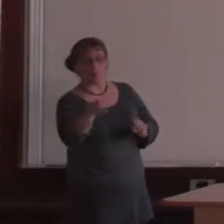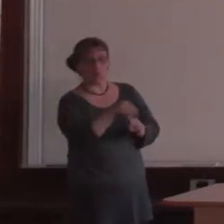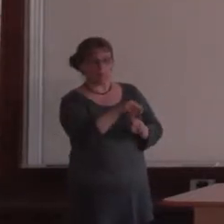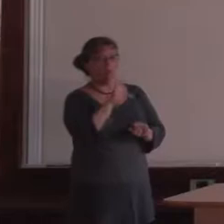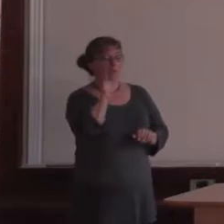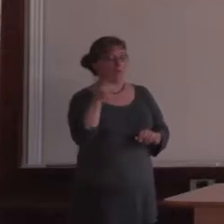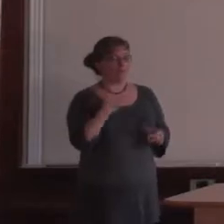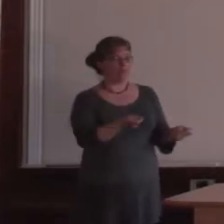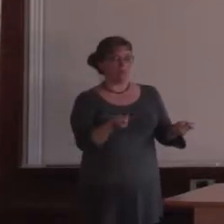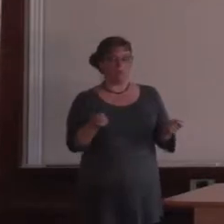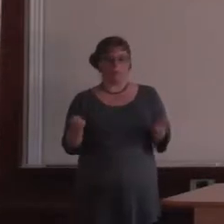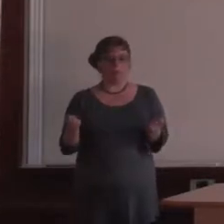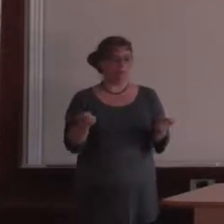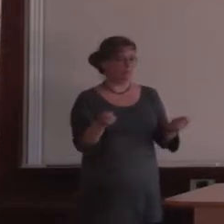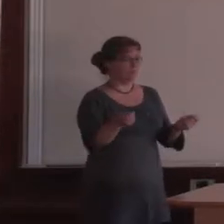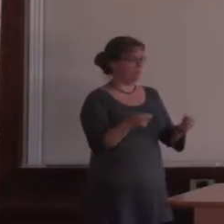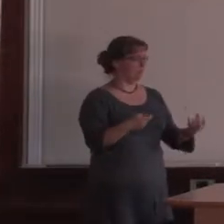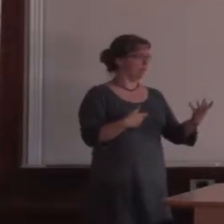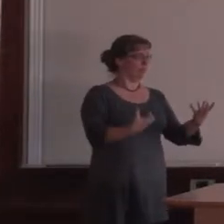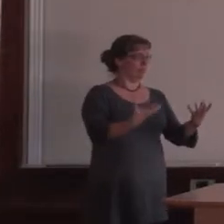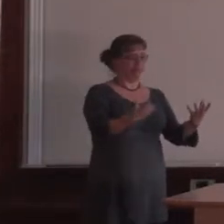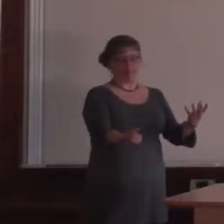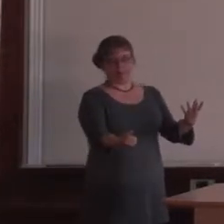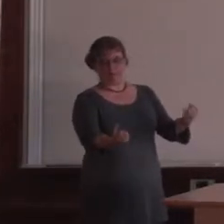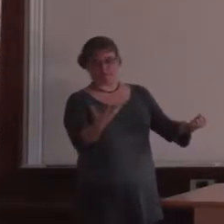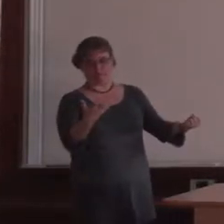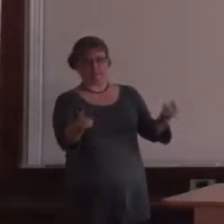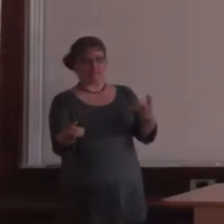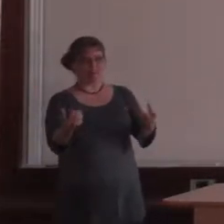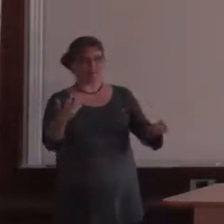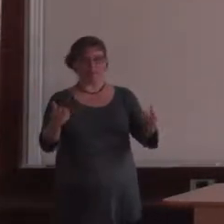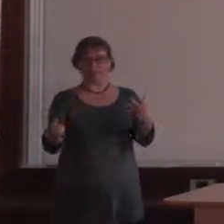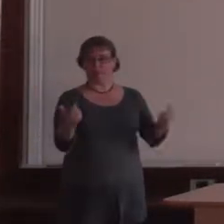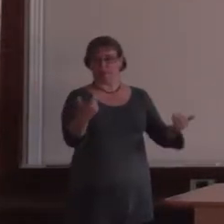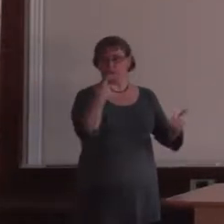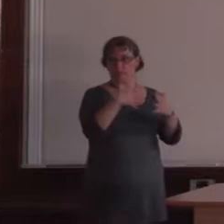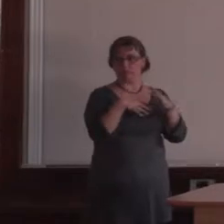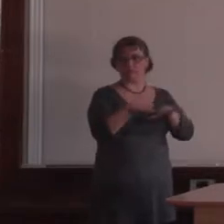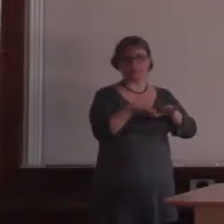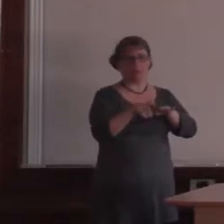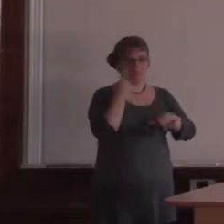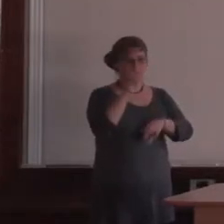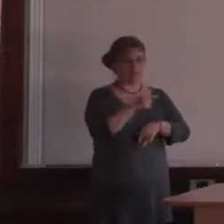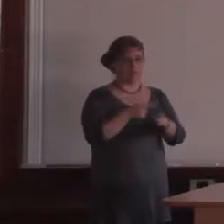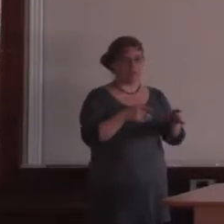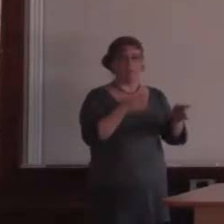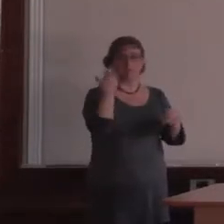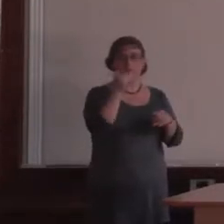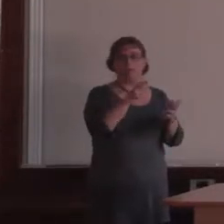gérer la possibilité d'activer ou désactiver ces différentes versions de Python sur le système, et ce qui va nous permettre derrière